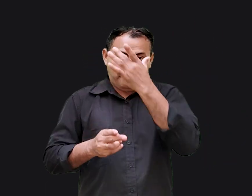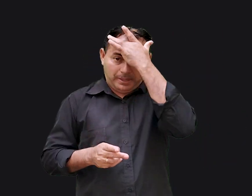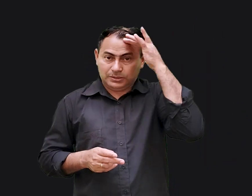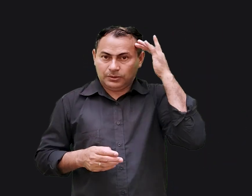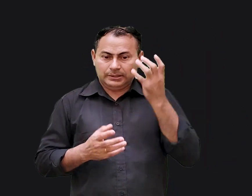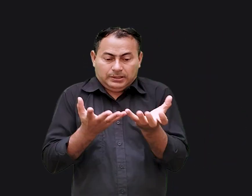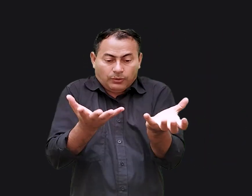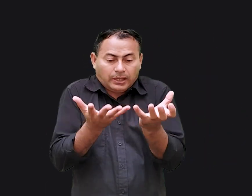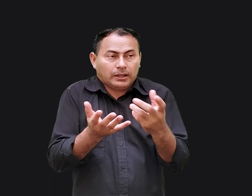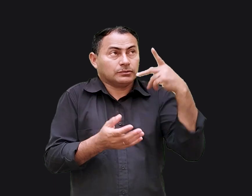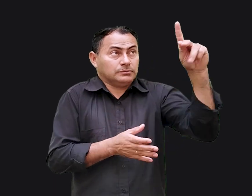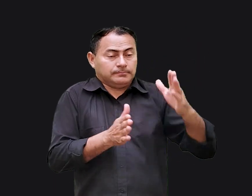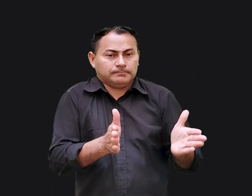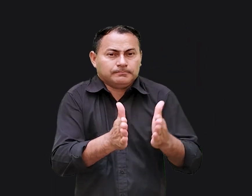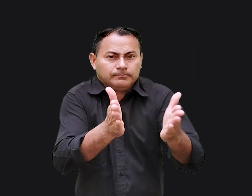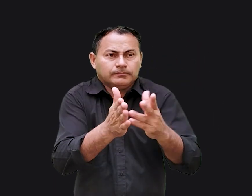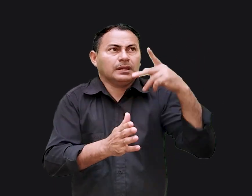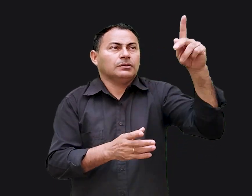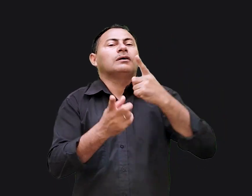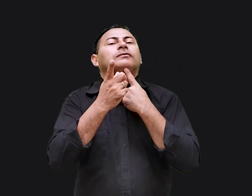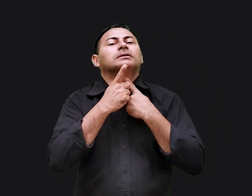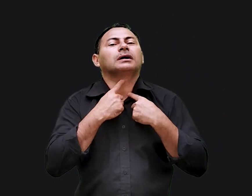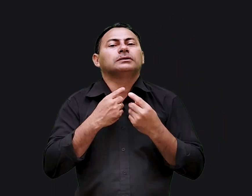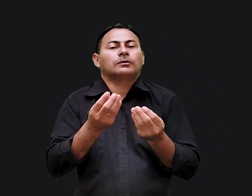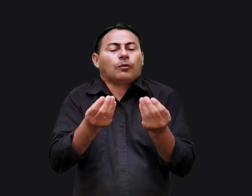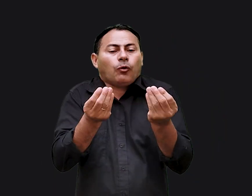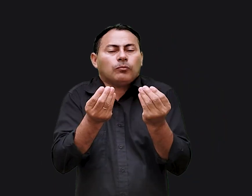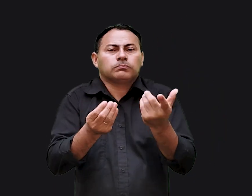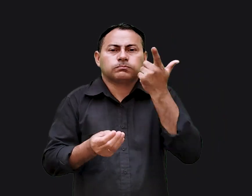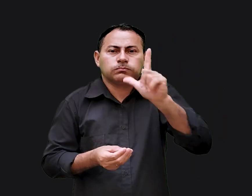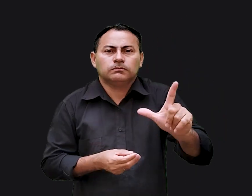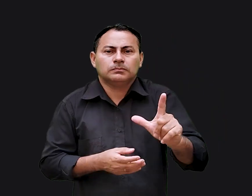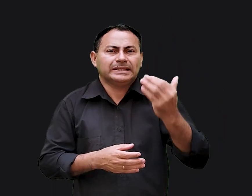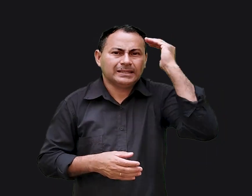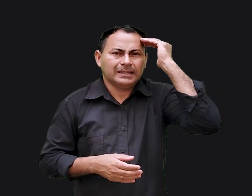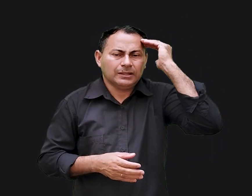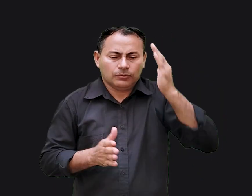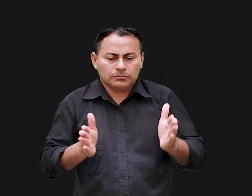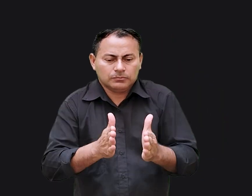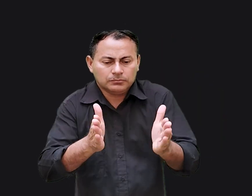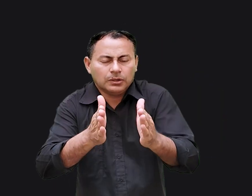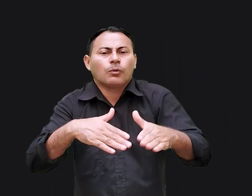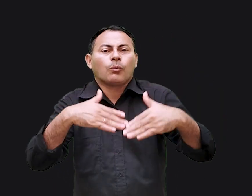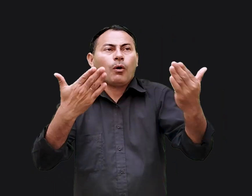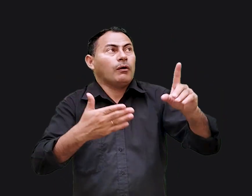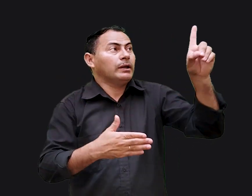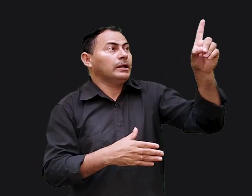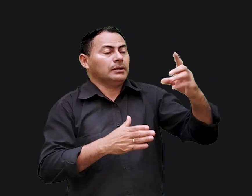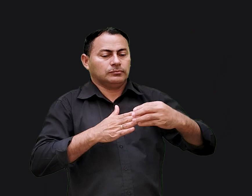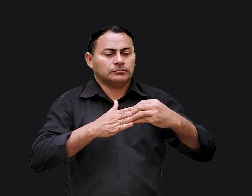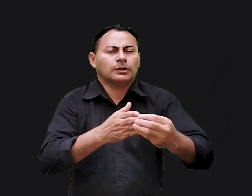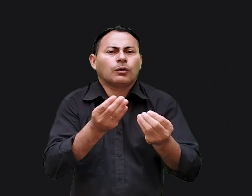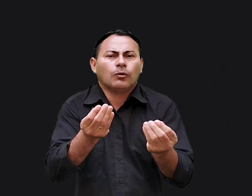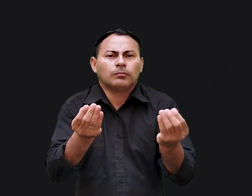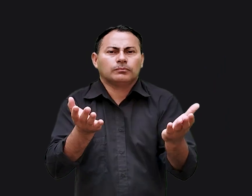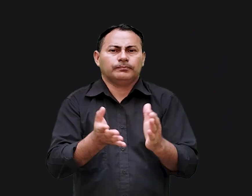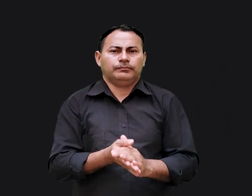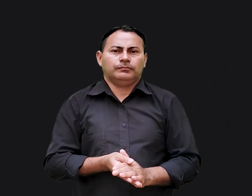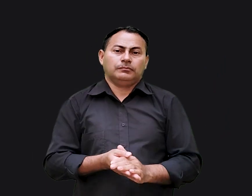se eu quero o seu caminho e a sua vontade, como vou conseguir entender o caminho pelo qual ele está me conduzindo? Uma